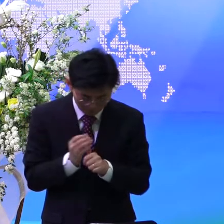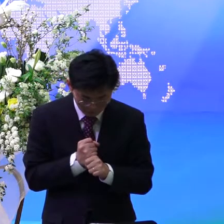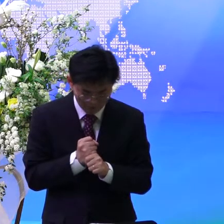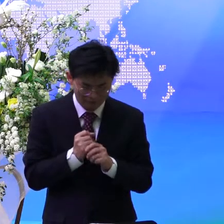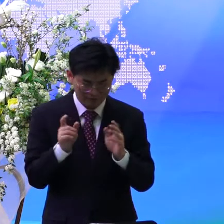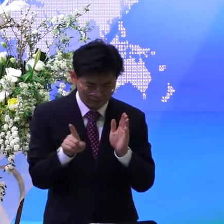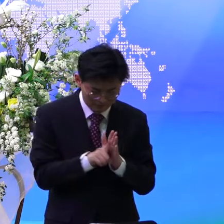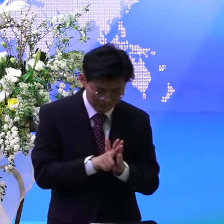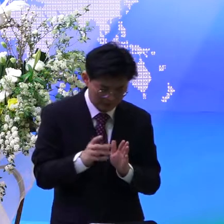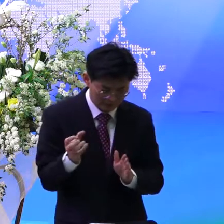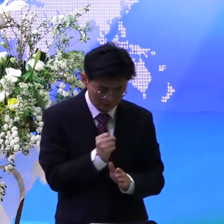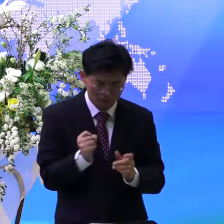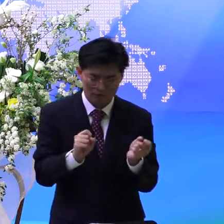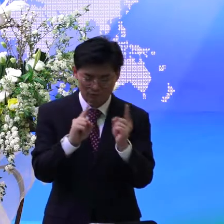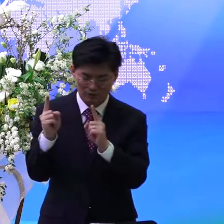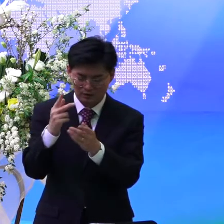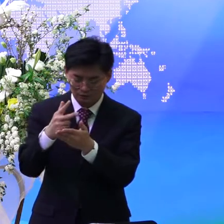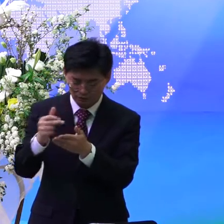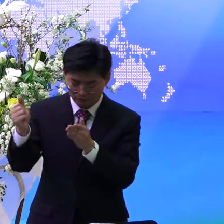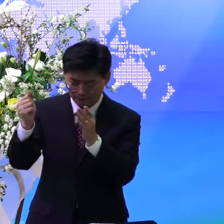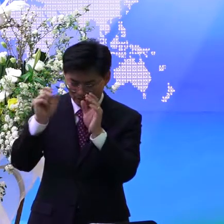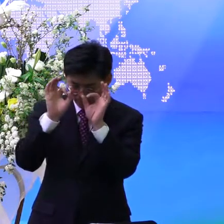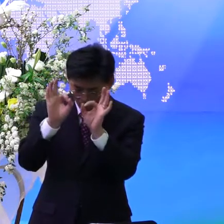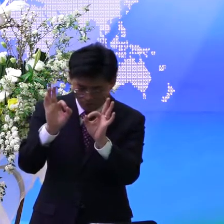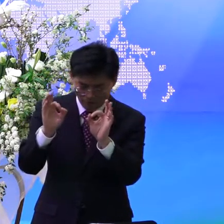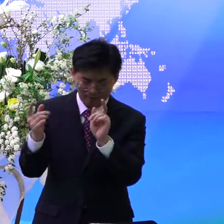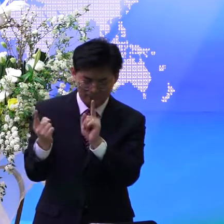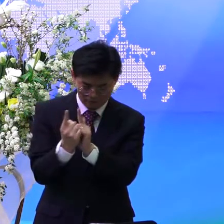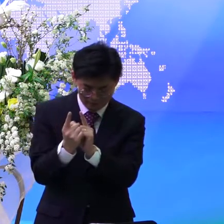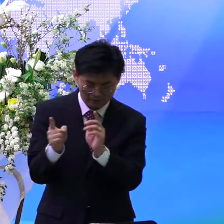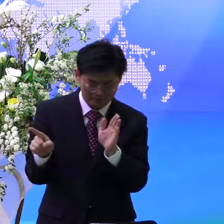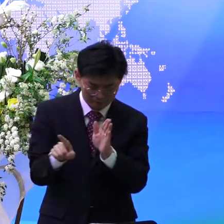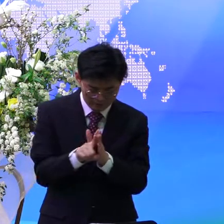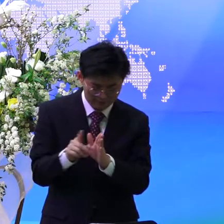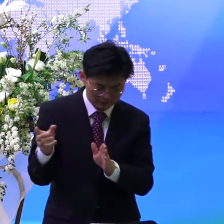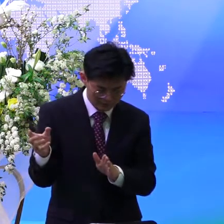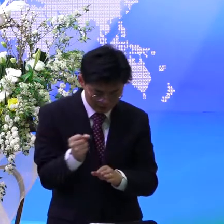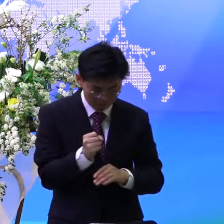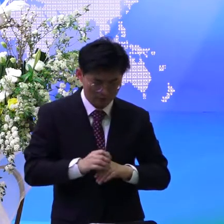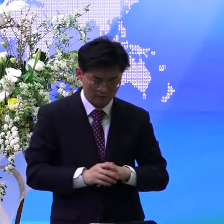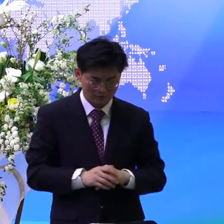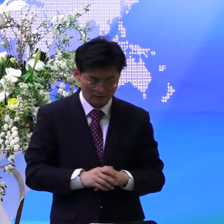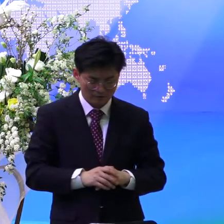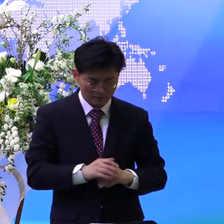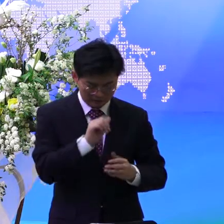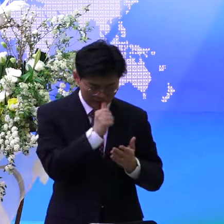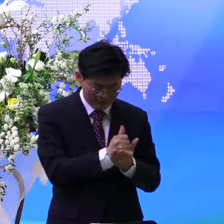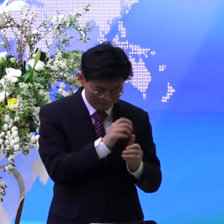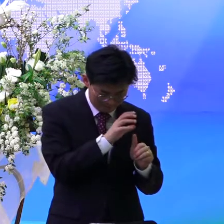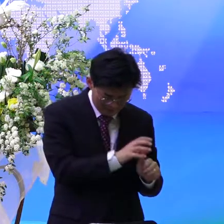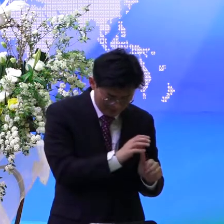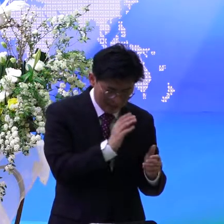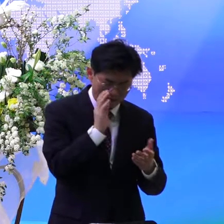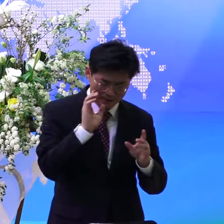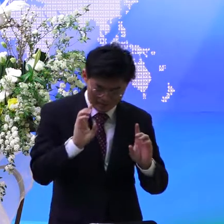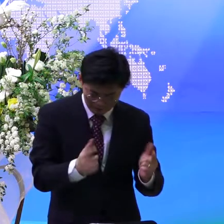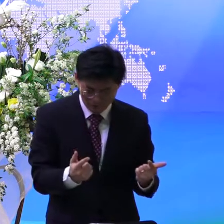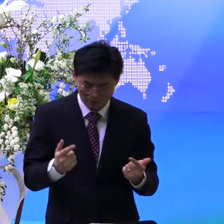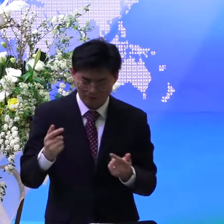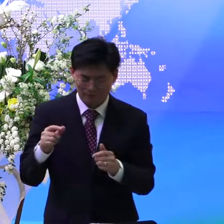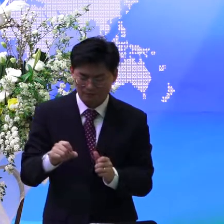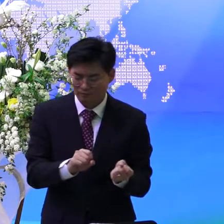부활의 주님을 바라보게 하시고 이 땅에 주저앉아서 죄와 사망의 권세에 눌려 살지 않도록 주님 역사하여